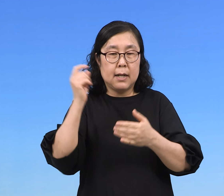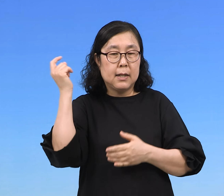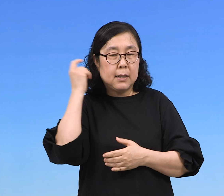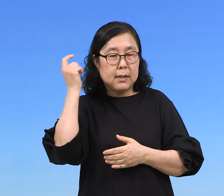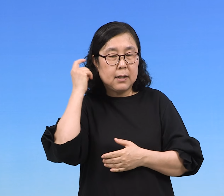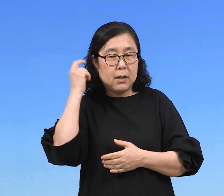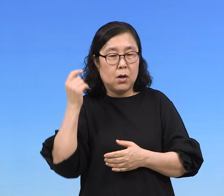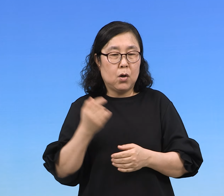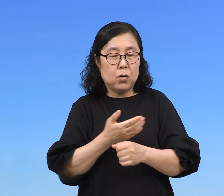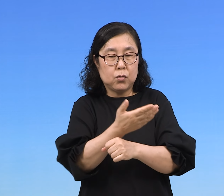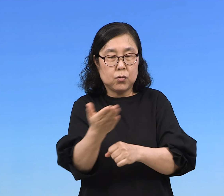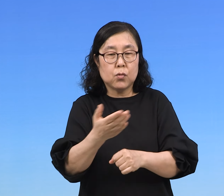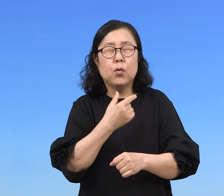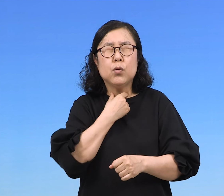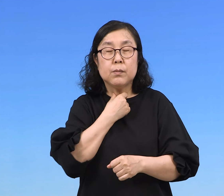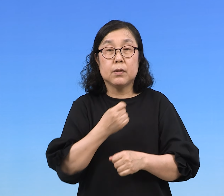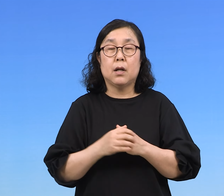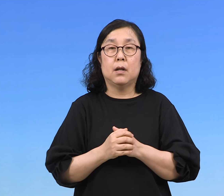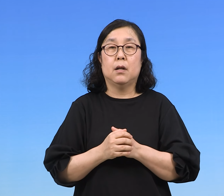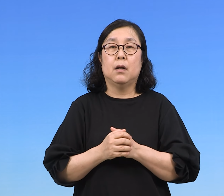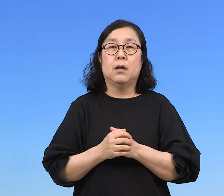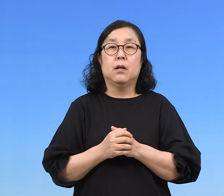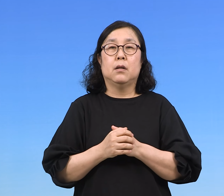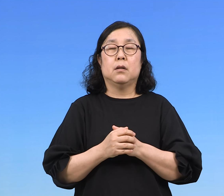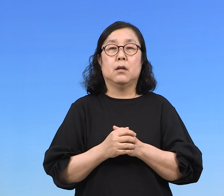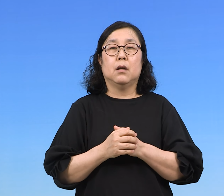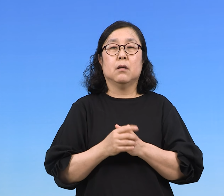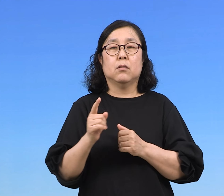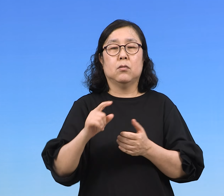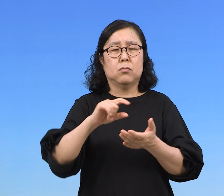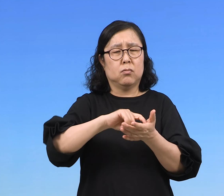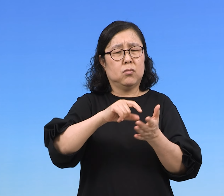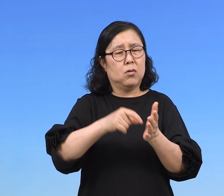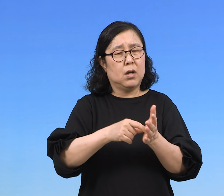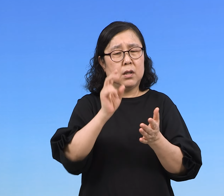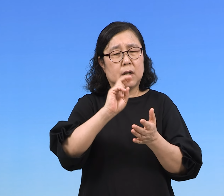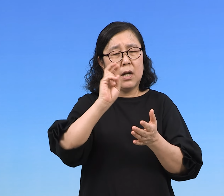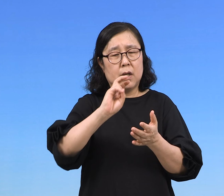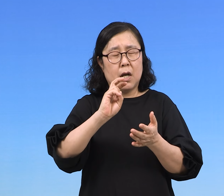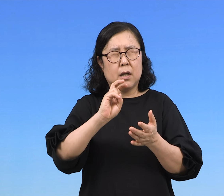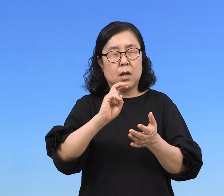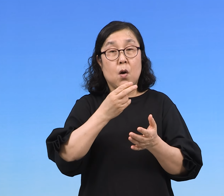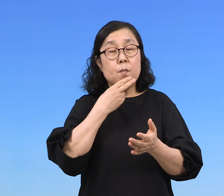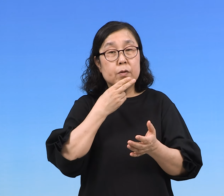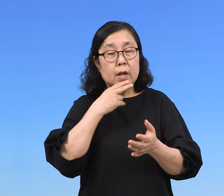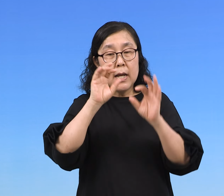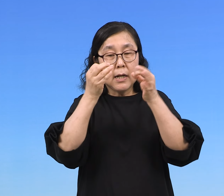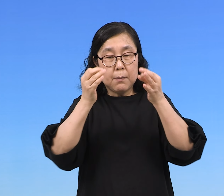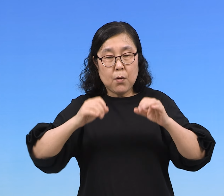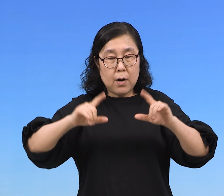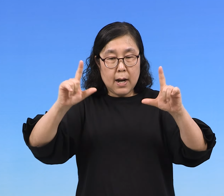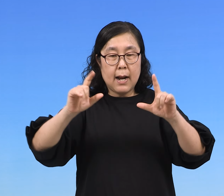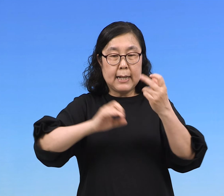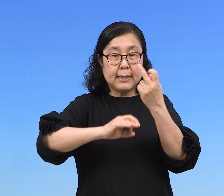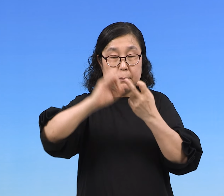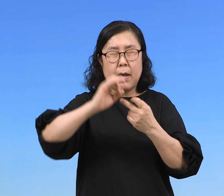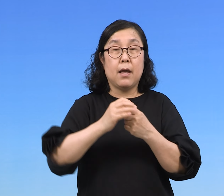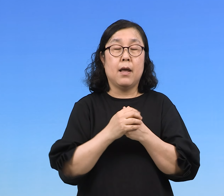싶은데, 막 인터넷 뒤지고 유튜브 뒤져도 적절한 찬양이 안 나와요. 그래서 너무 아쉬웠다가 금요일